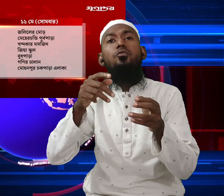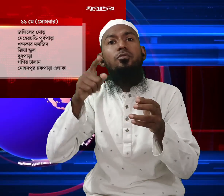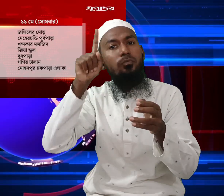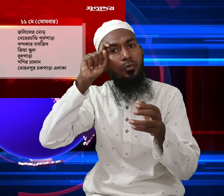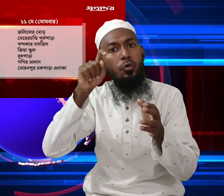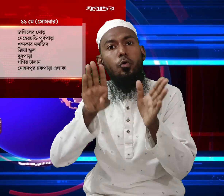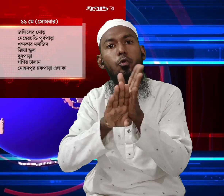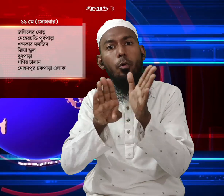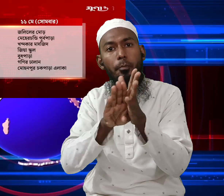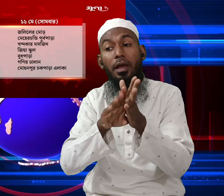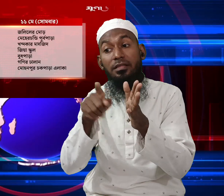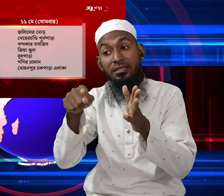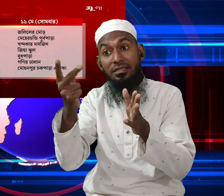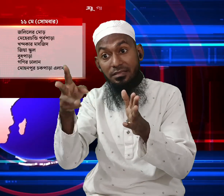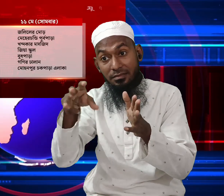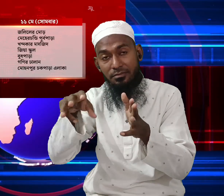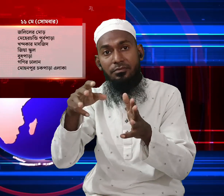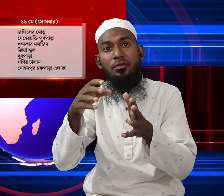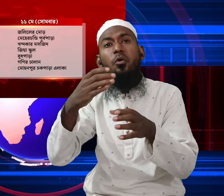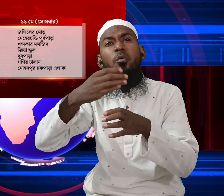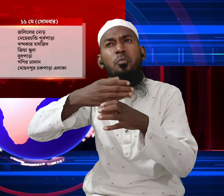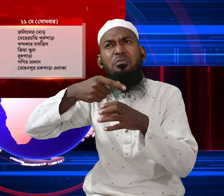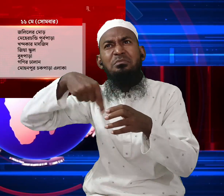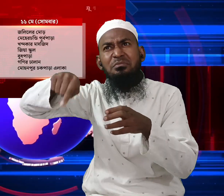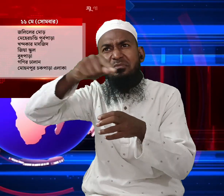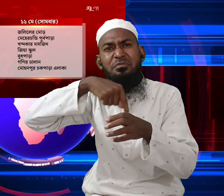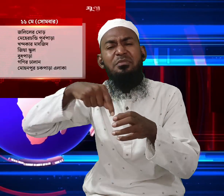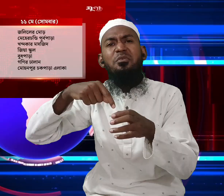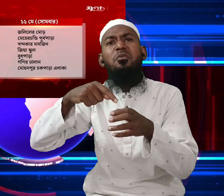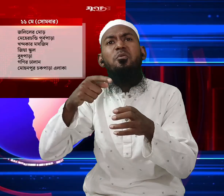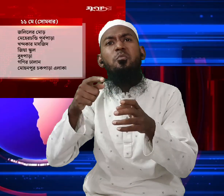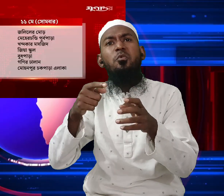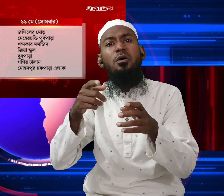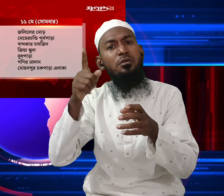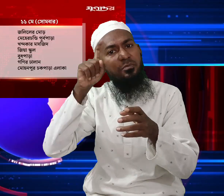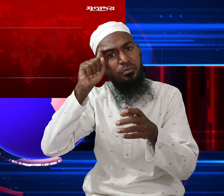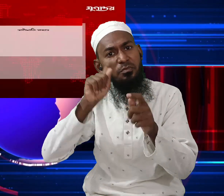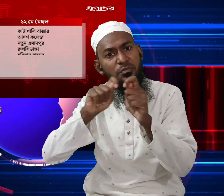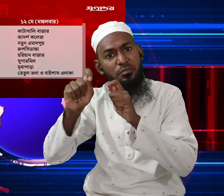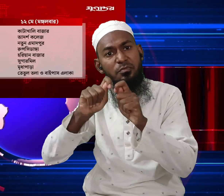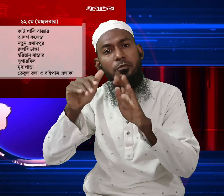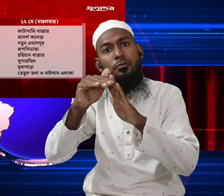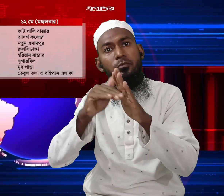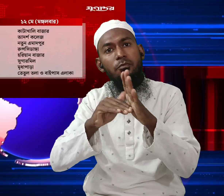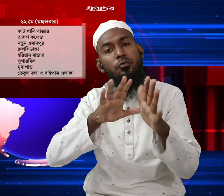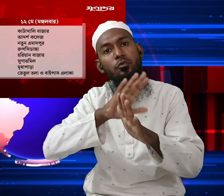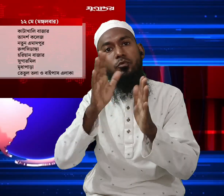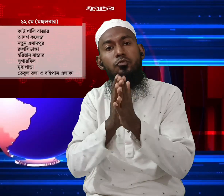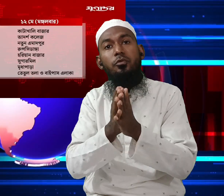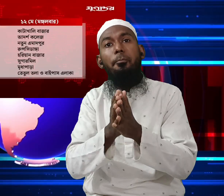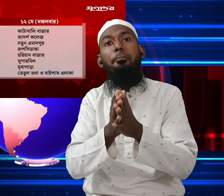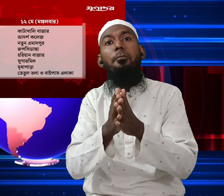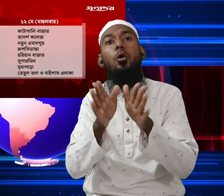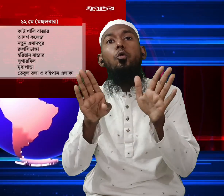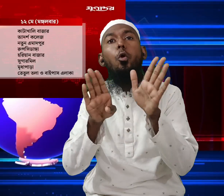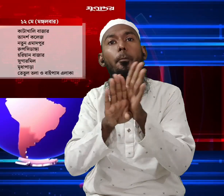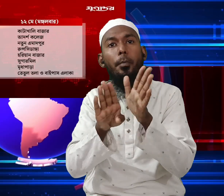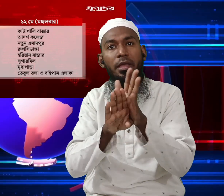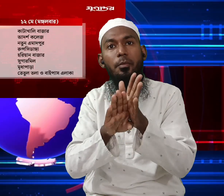জিয়া স্কুল, বুধপাড়া, গনির ঢালান ও মোহনপুর চকপাড়া এলাকায় থাকবে না বিদ্যুৎ। ১২ মে মঙ্গলবার কাটাখালী বাজার, আদর্শ কলেজ,